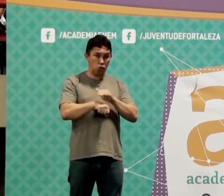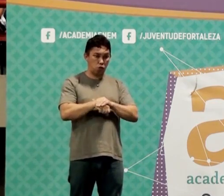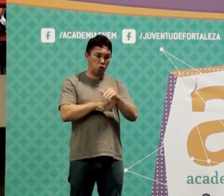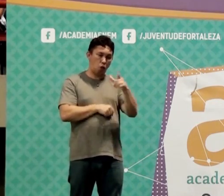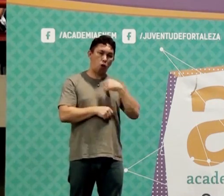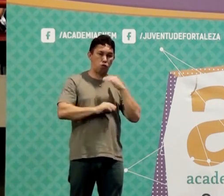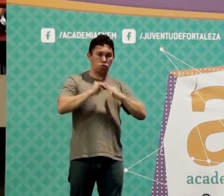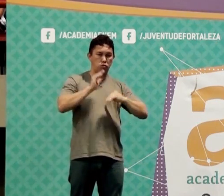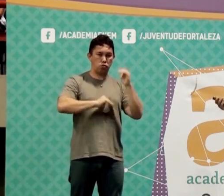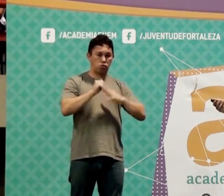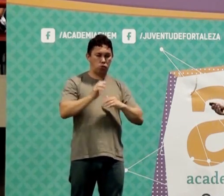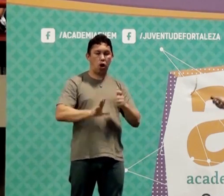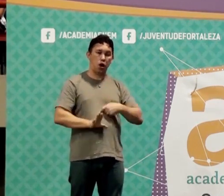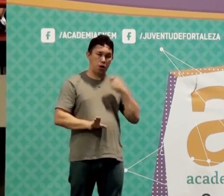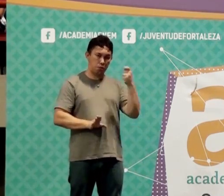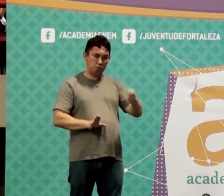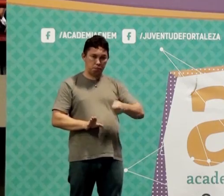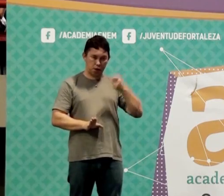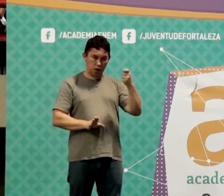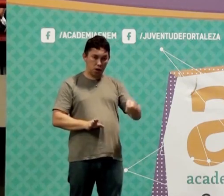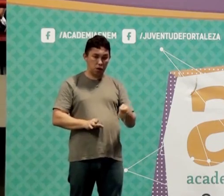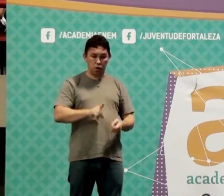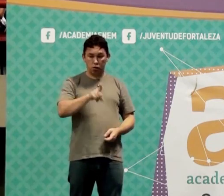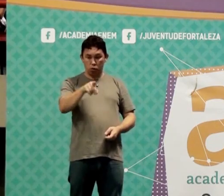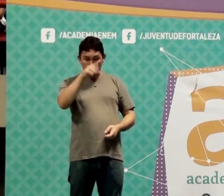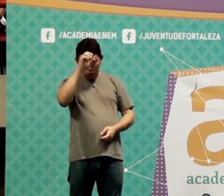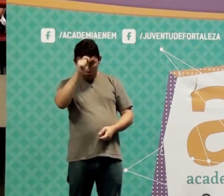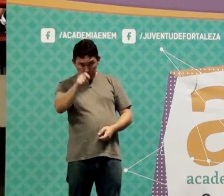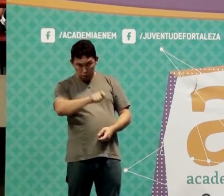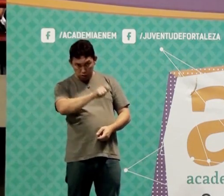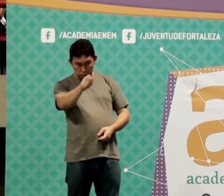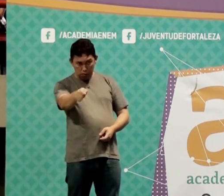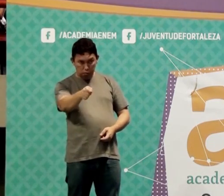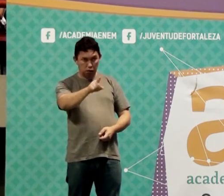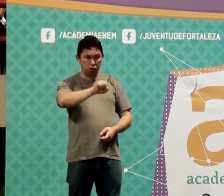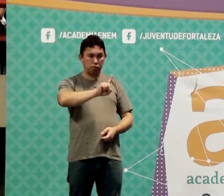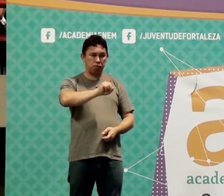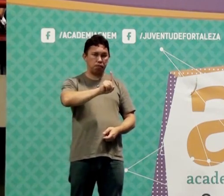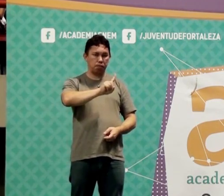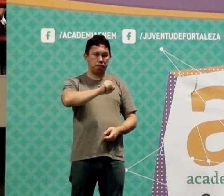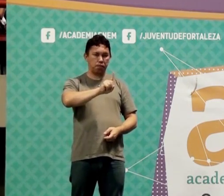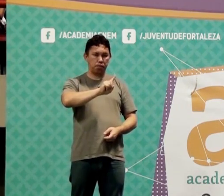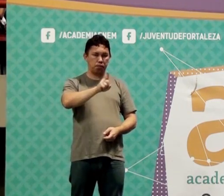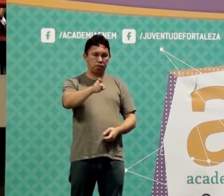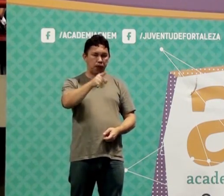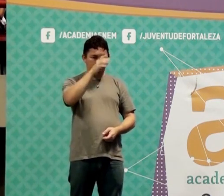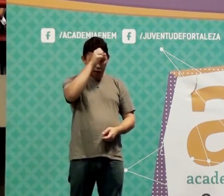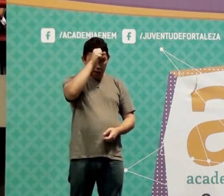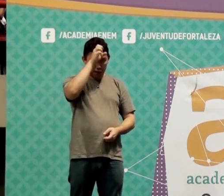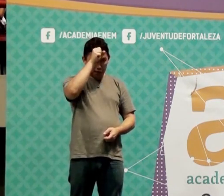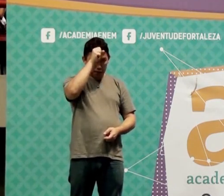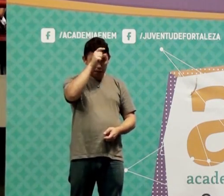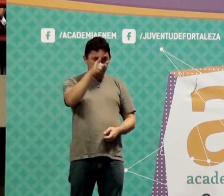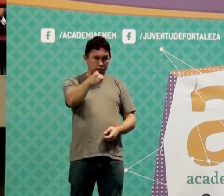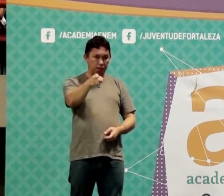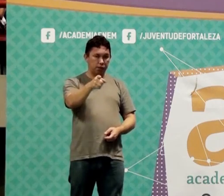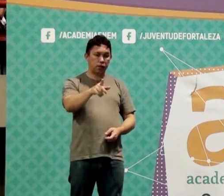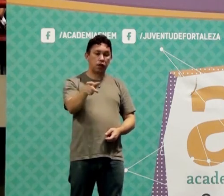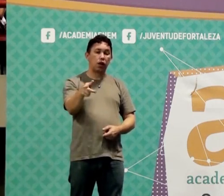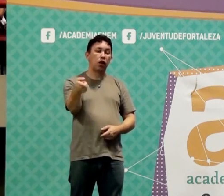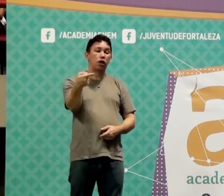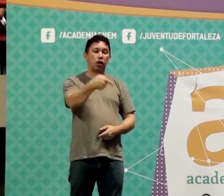o artesão, também é chamado de jornaleiro, e o aprendiz. O dono da oficina, ele sabe